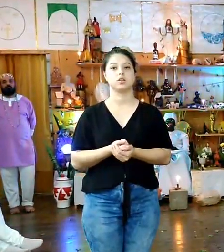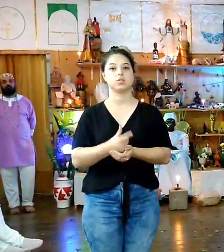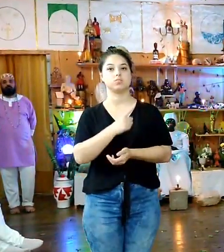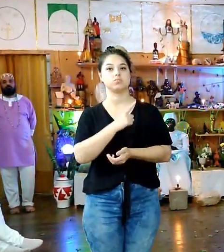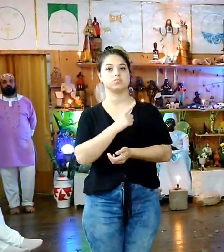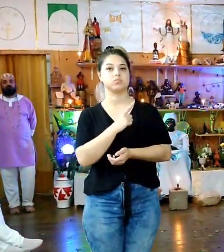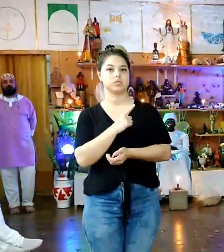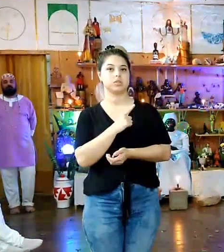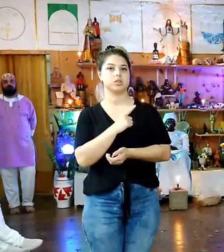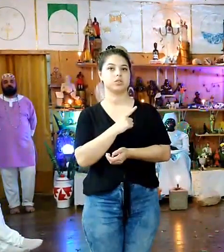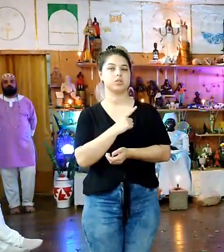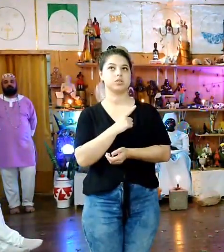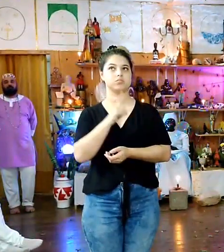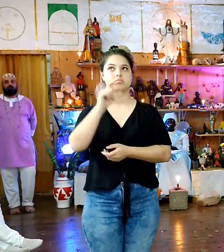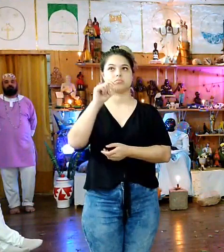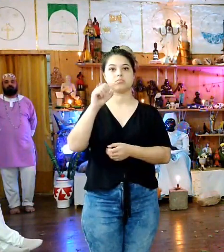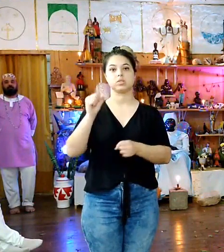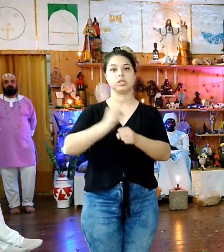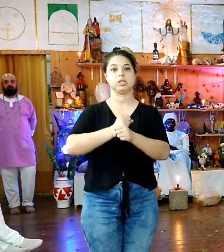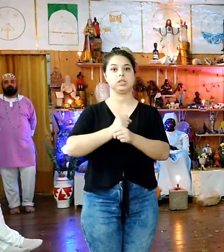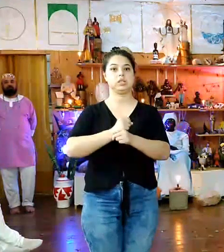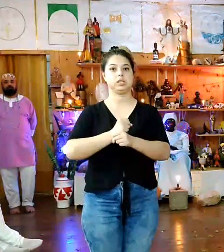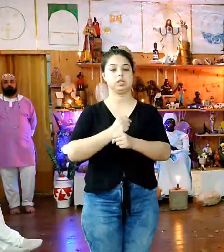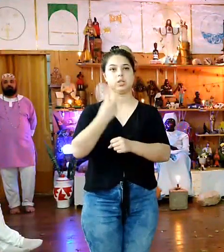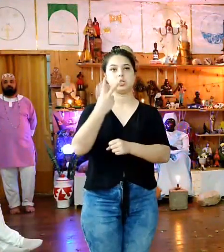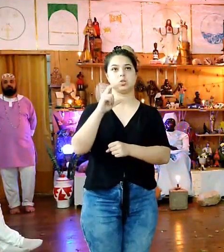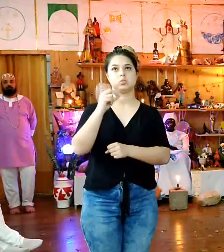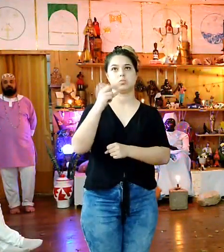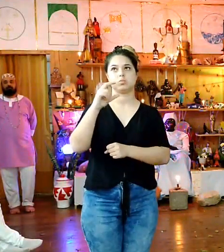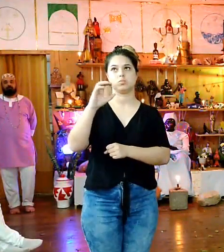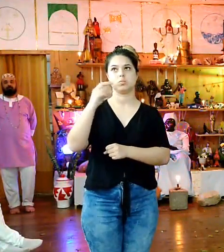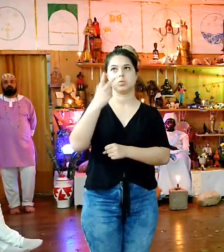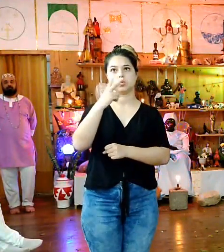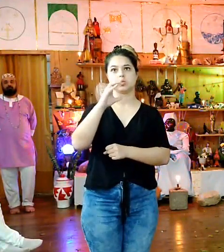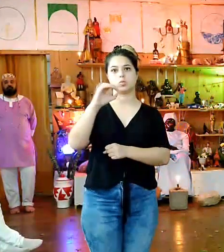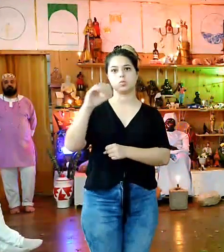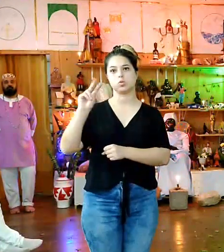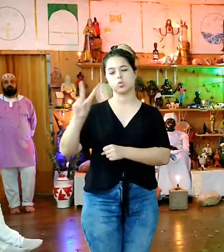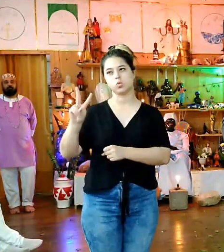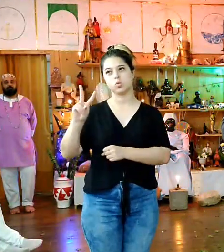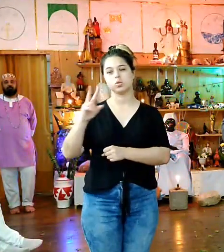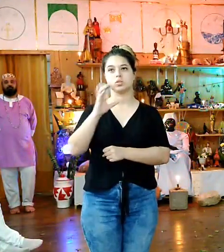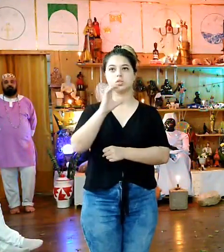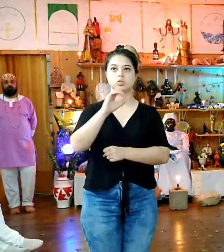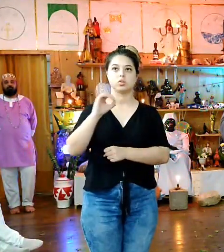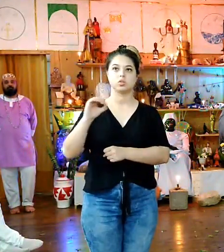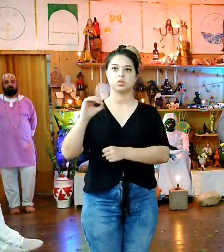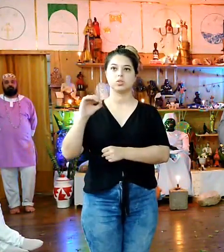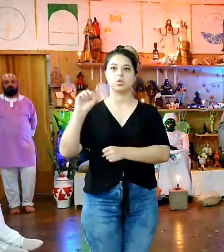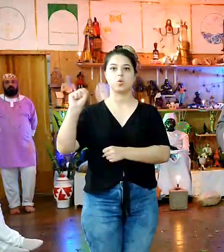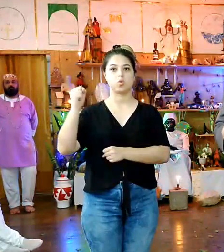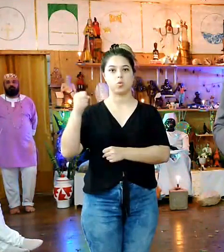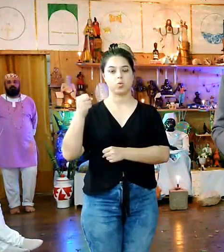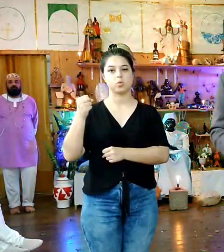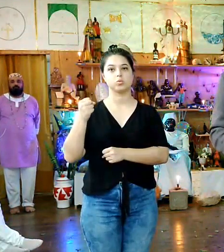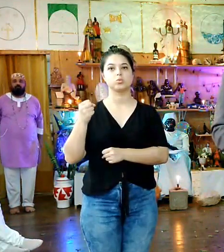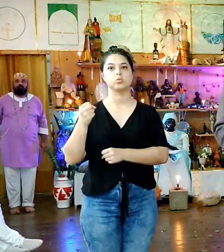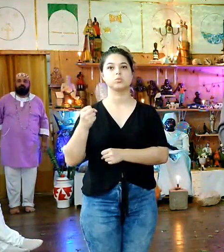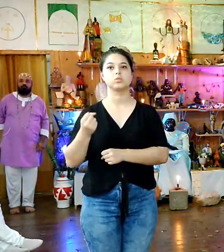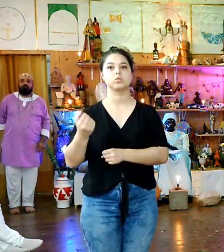tive na década de 2002 a 2008, para a primeira década desse